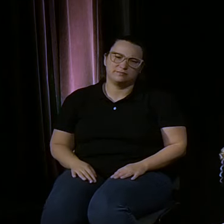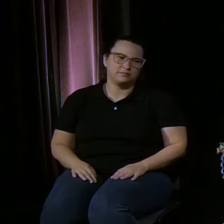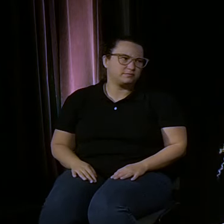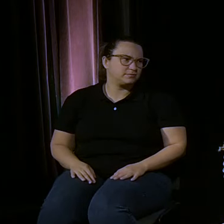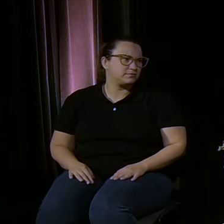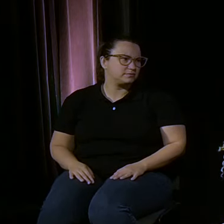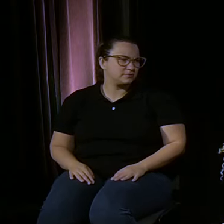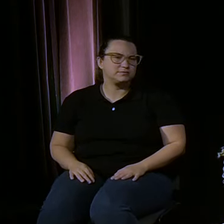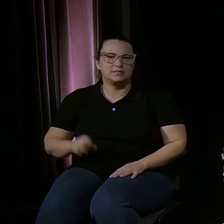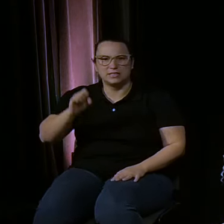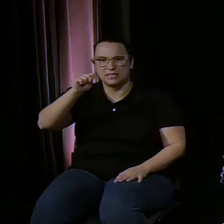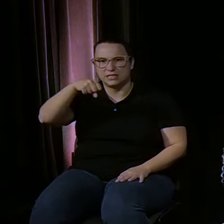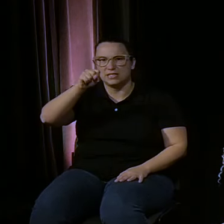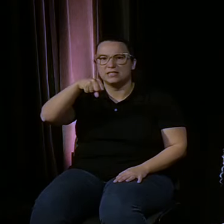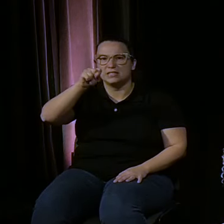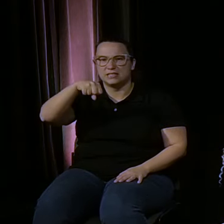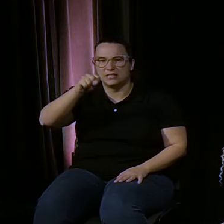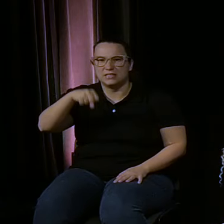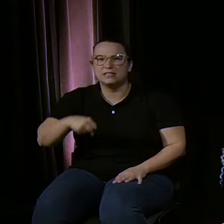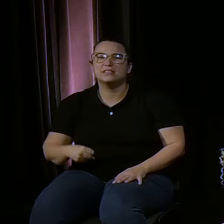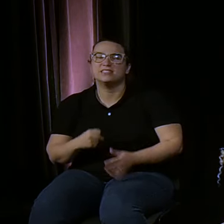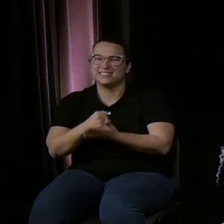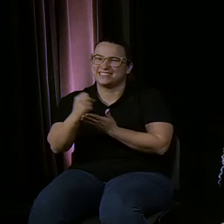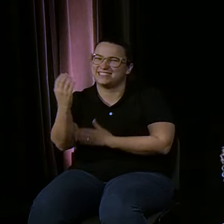Hã? Eu ia ler isso. Ai, já era.